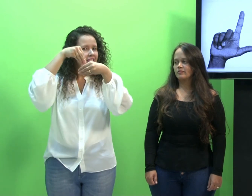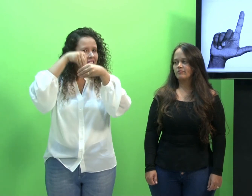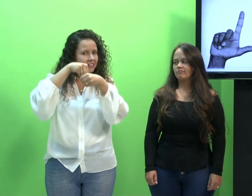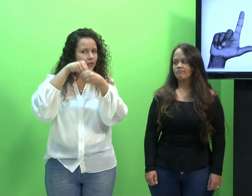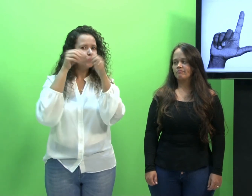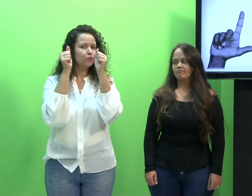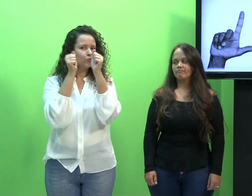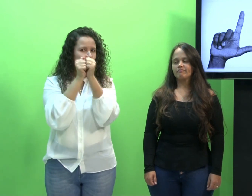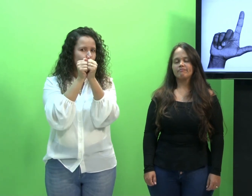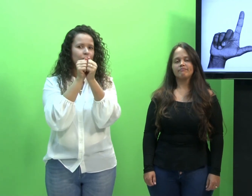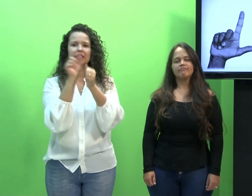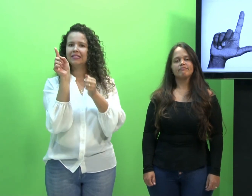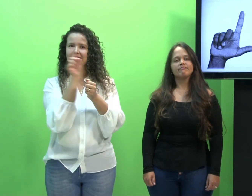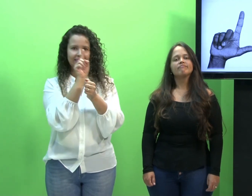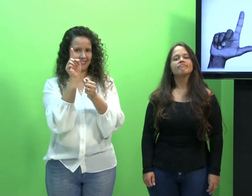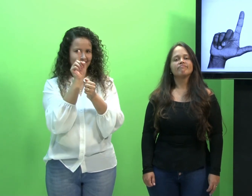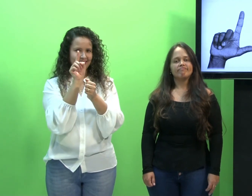Incorporação da negação.